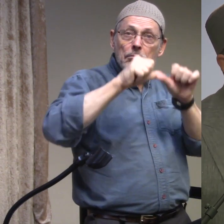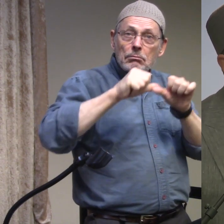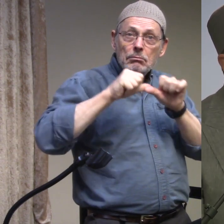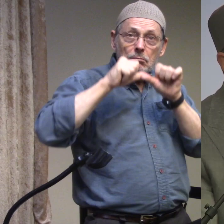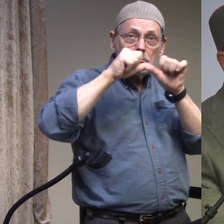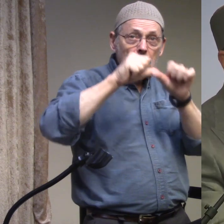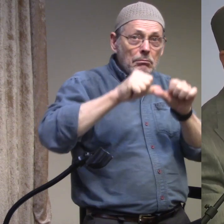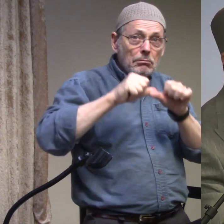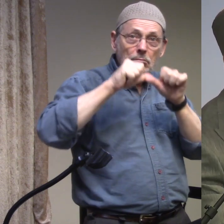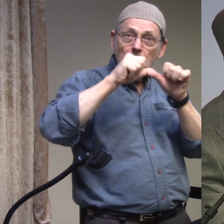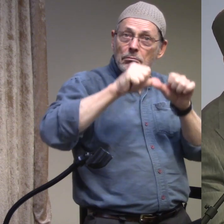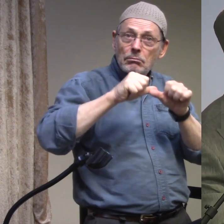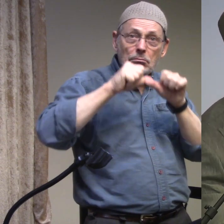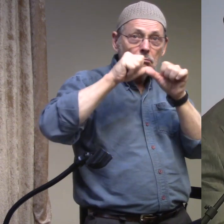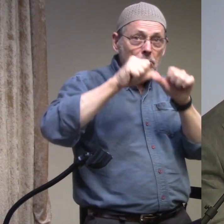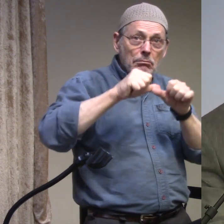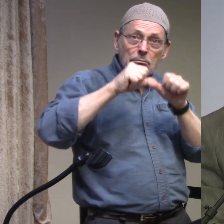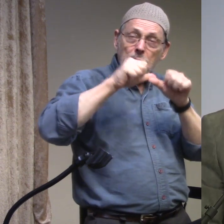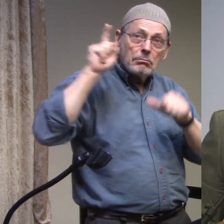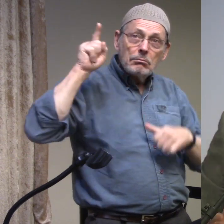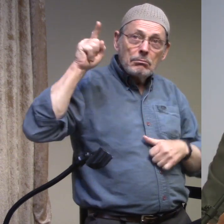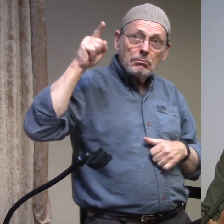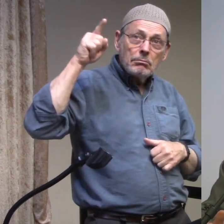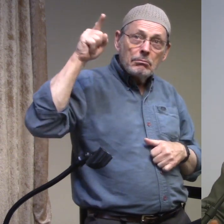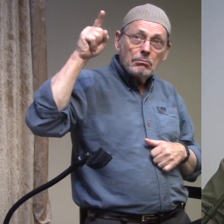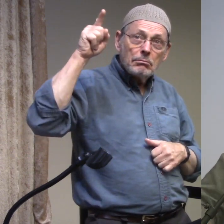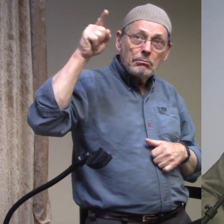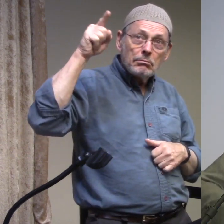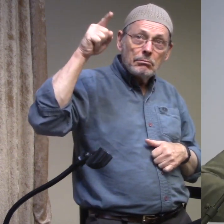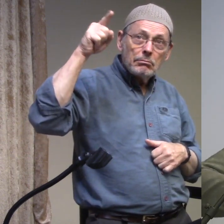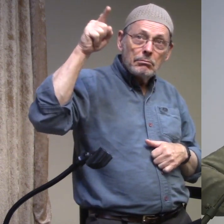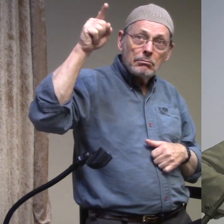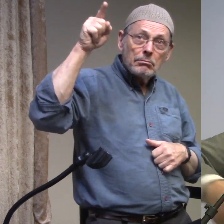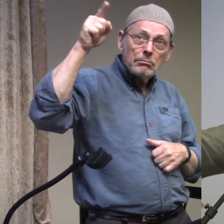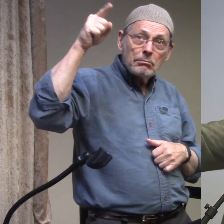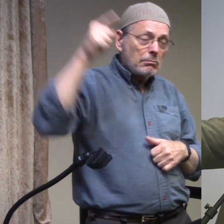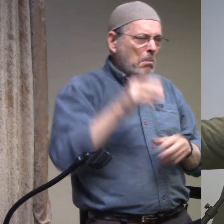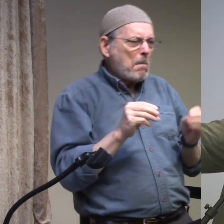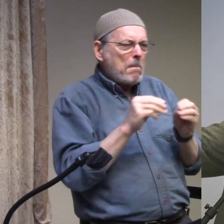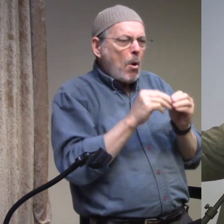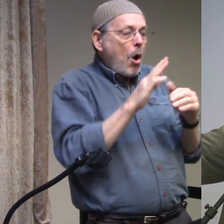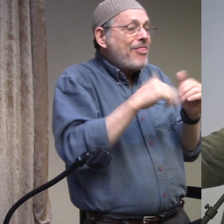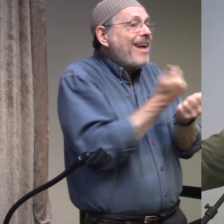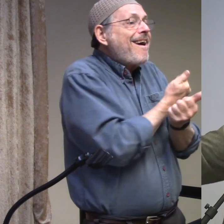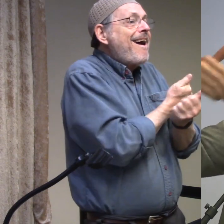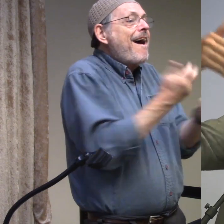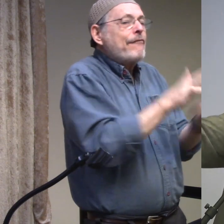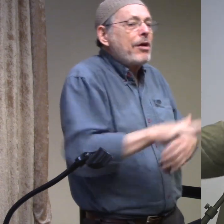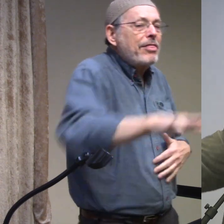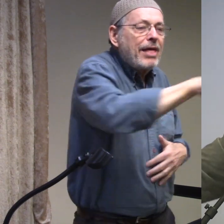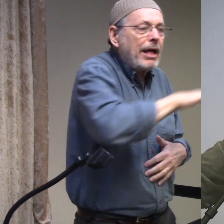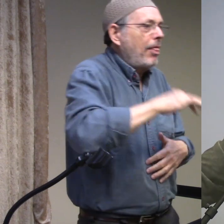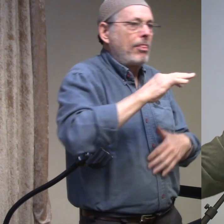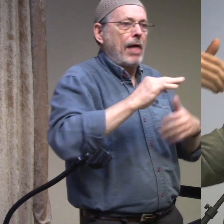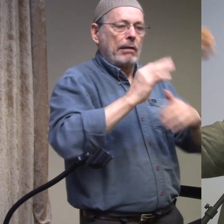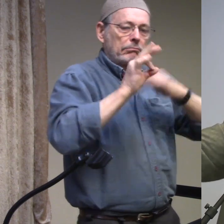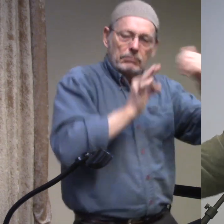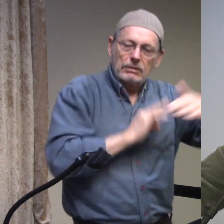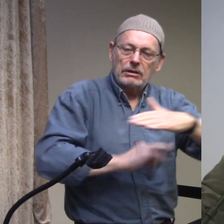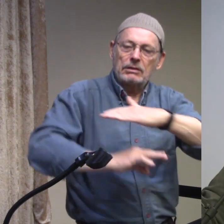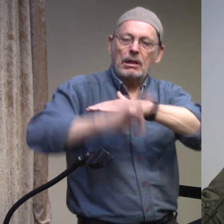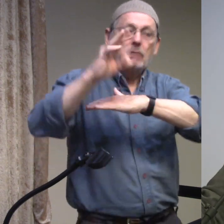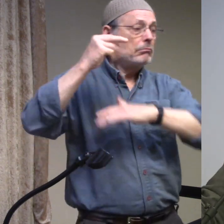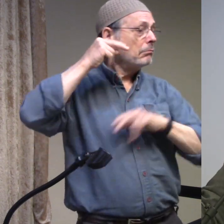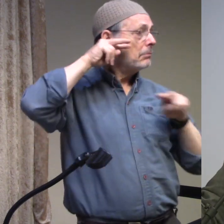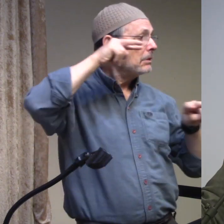تغربُ, where the span of one bow in heaven is worth more than everything that the sun rises upon and